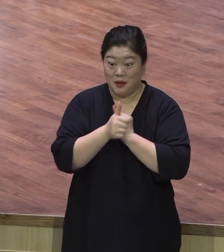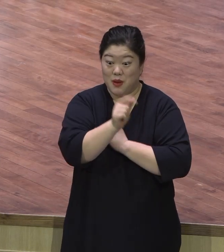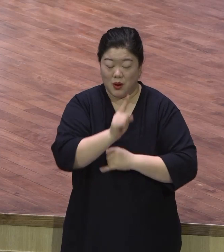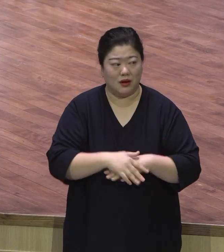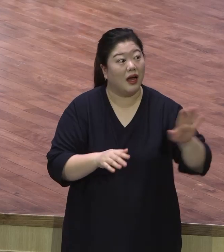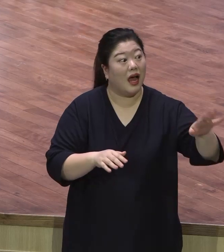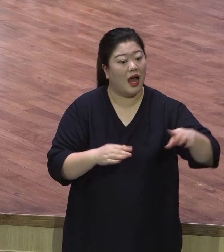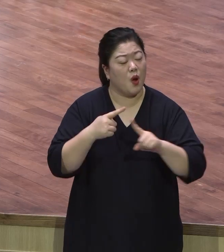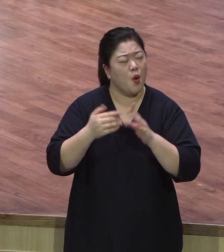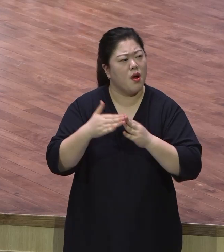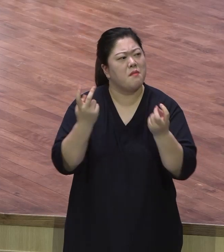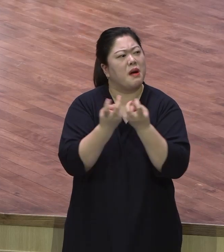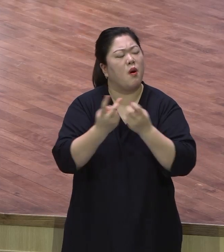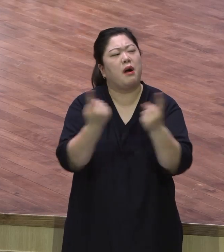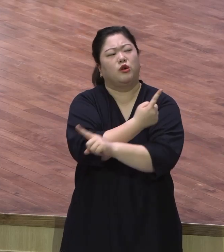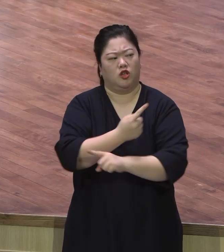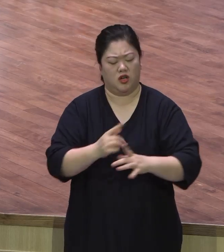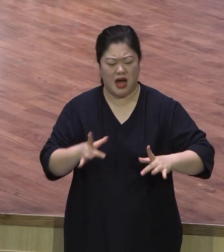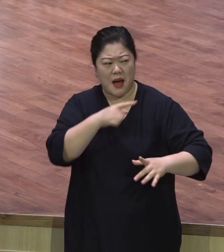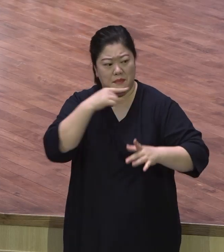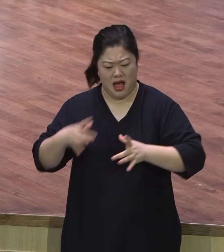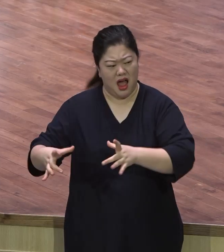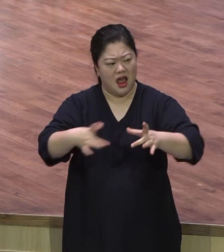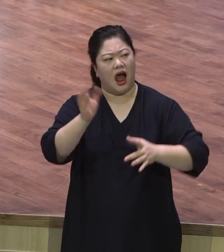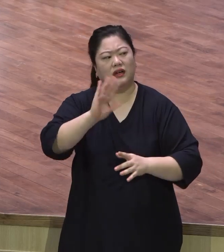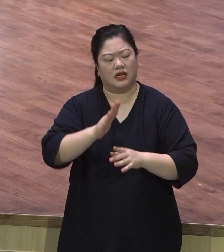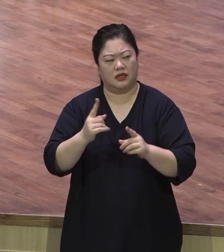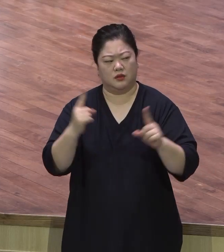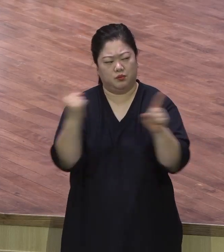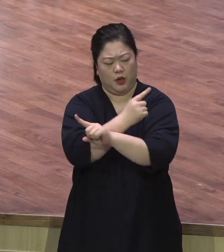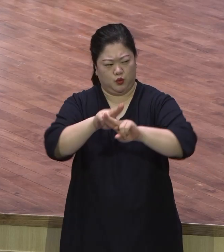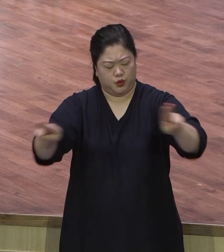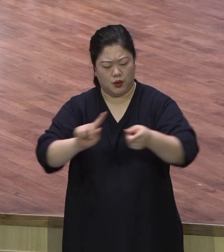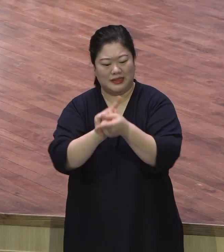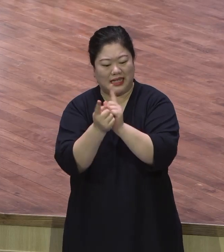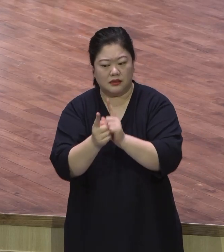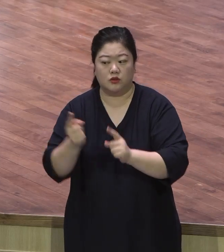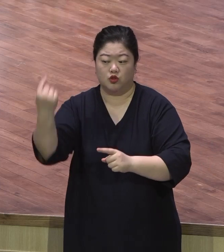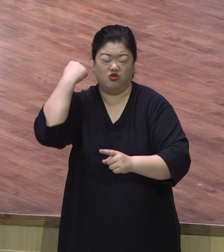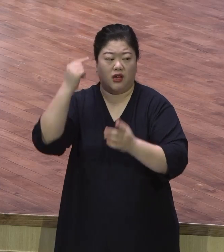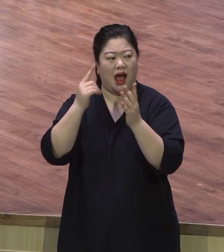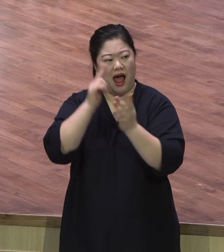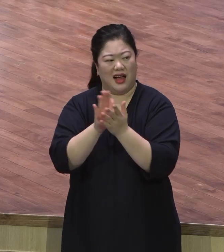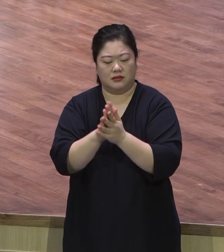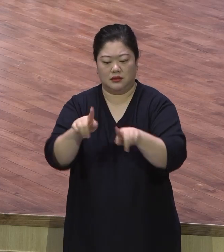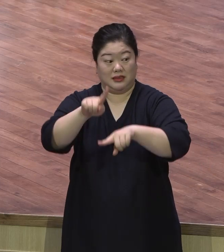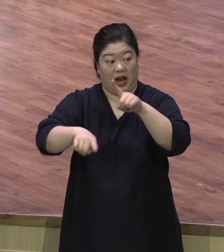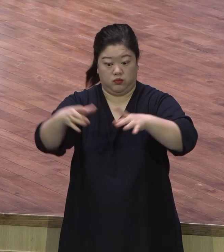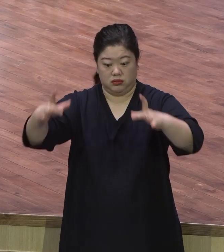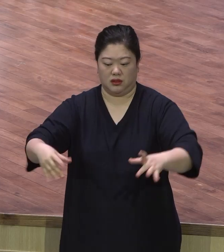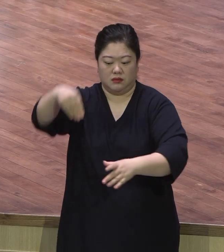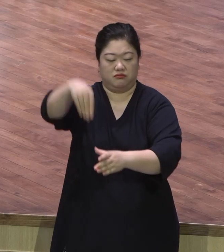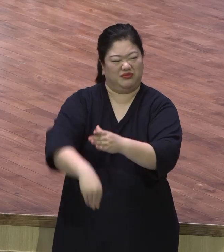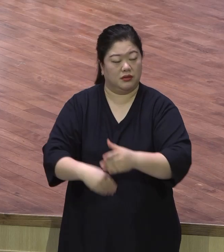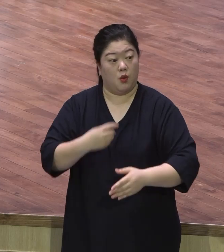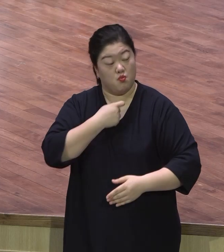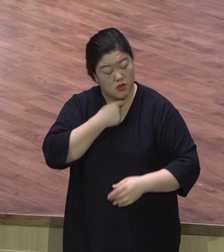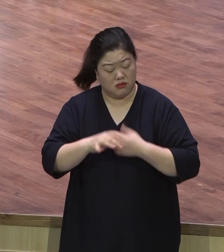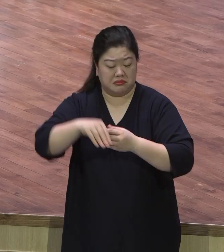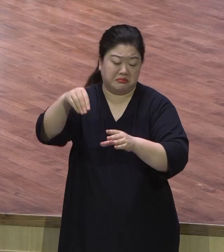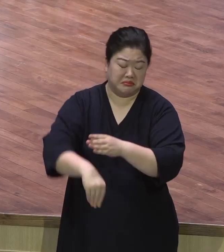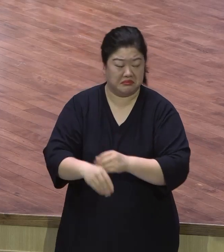그래가지고 진짜라. 진짜라. 구워보니까 헌금 안 돌리거든. 우리 교회 다니면서. 어느 날 은혜를 받고 어떻게